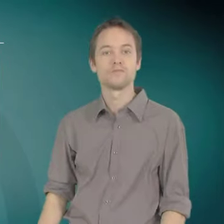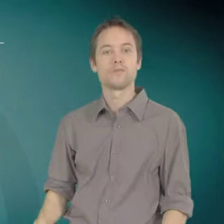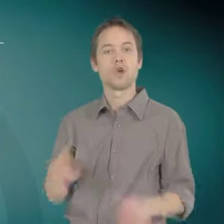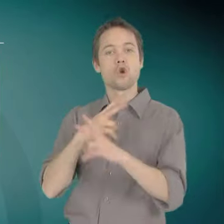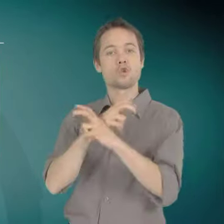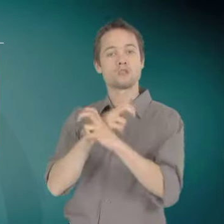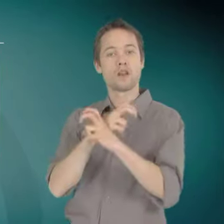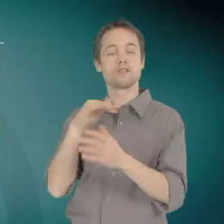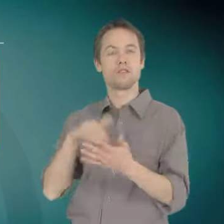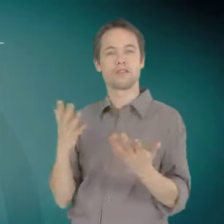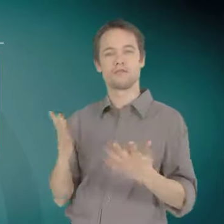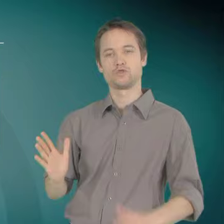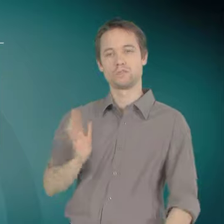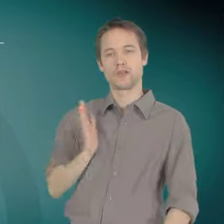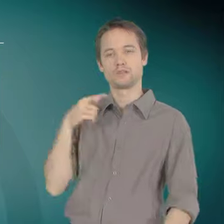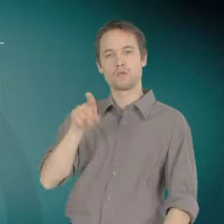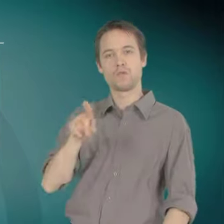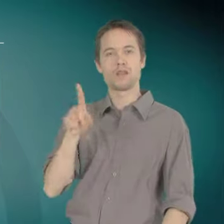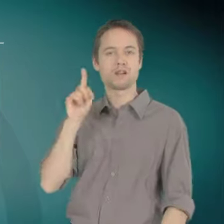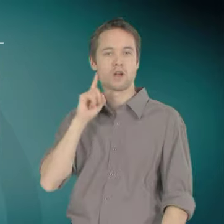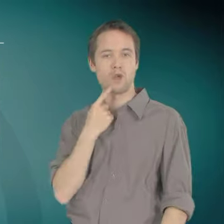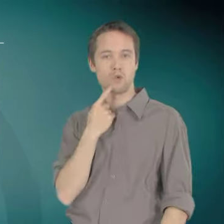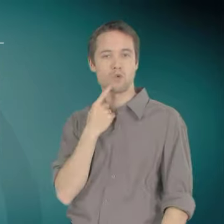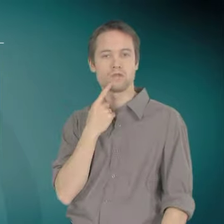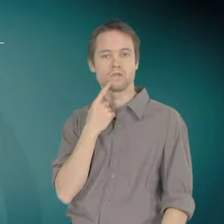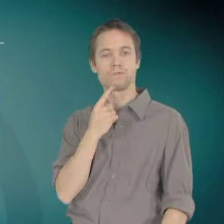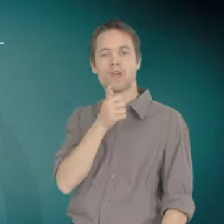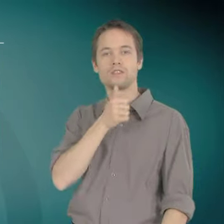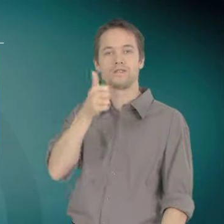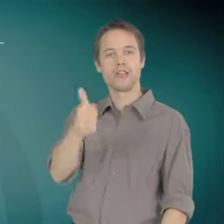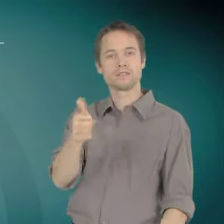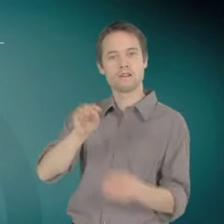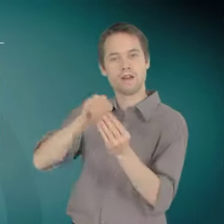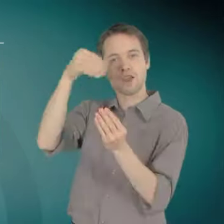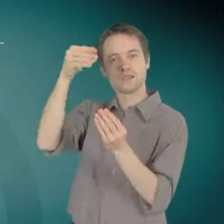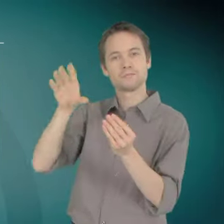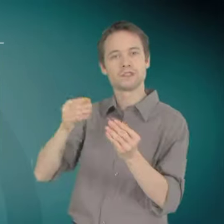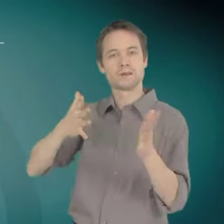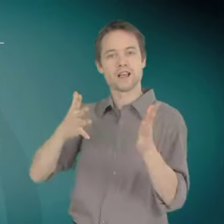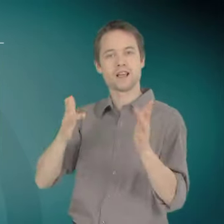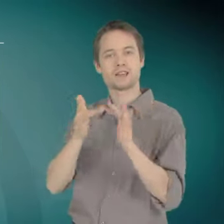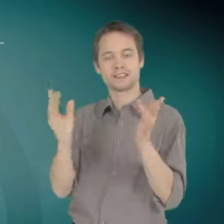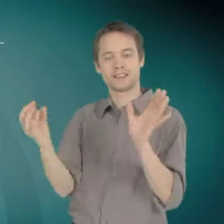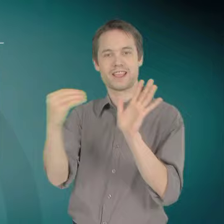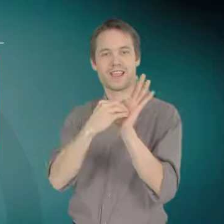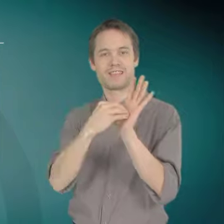in österreich gibt es etwas spezielles für gehörlose einen adventskalender mit gebärden